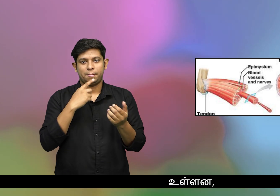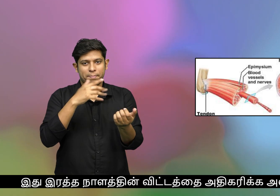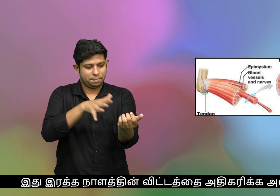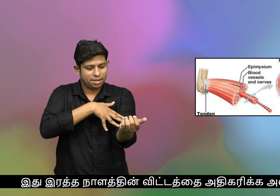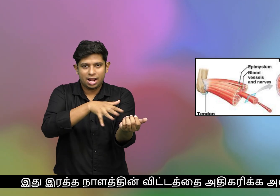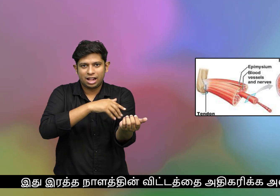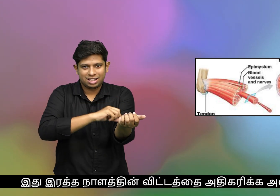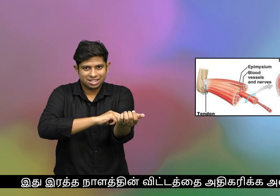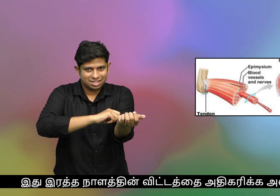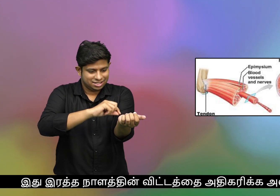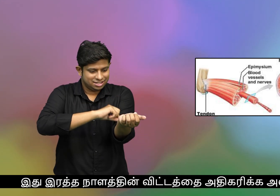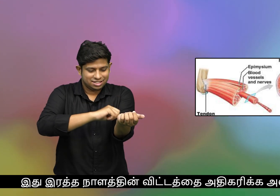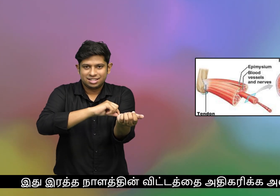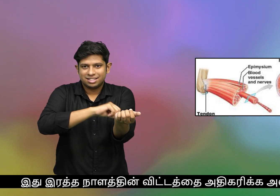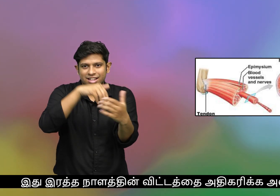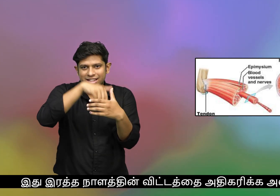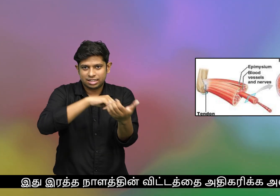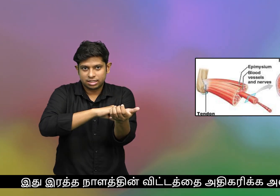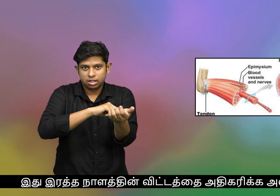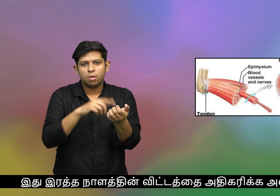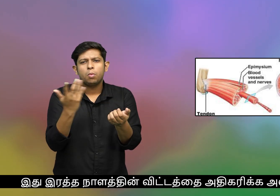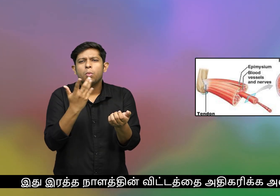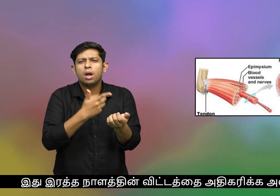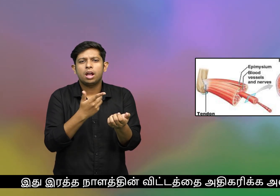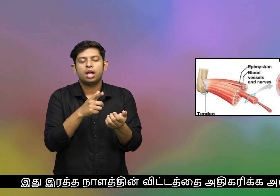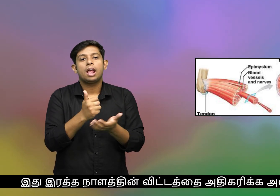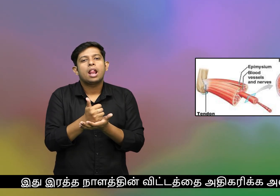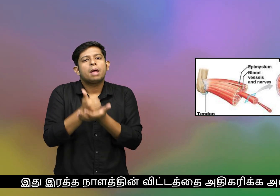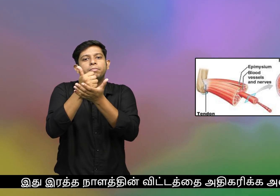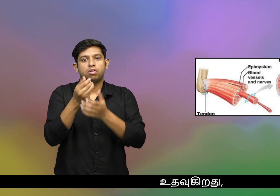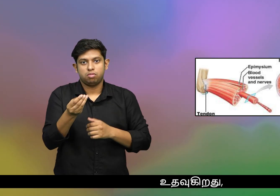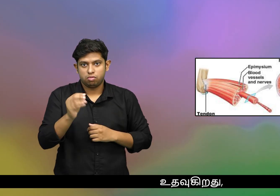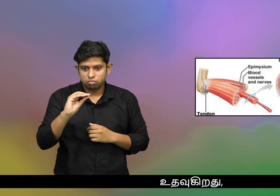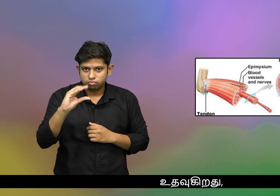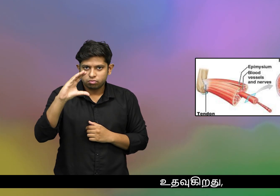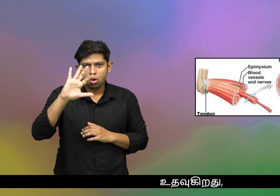இது இரத்த நாளத்தின் விட்டத்தை அதிகரிக்க அல்லது குறைக்க உதவுகிறது.